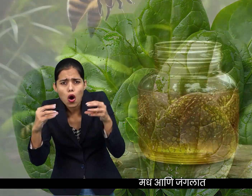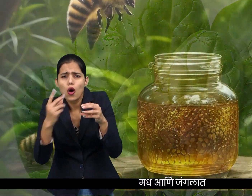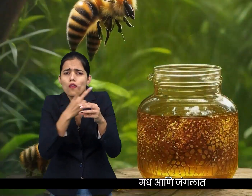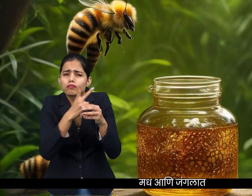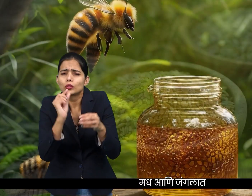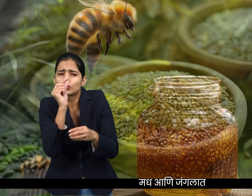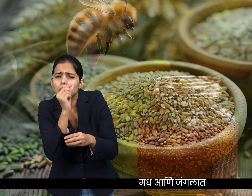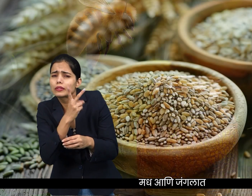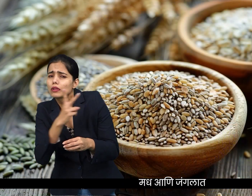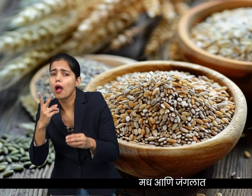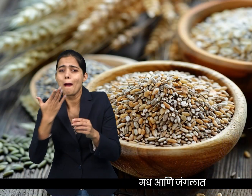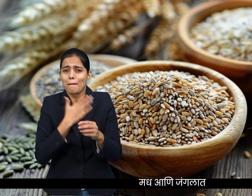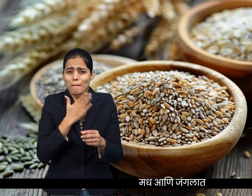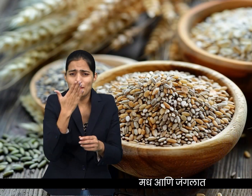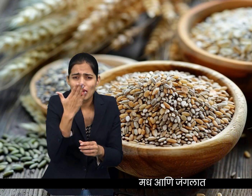मध आणि जंगलात